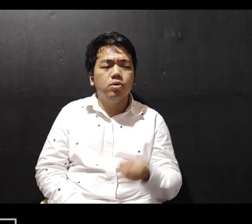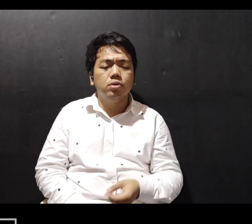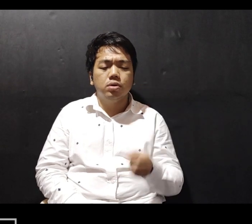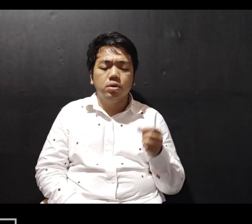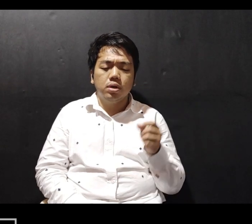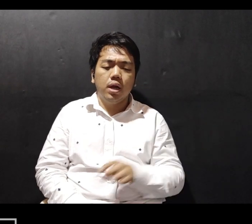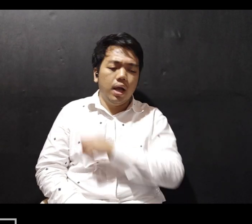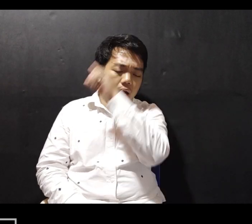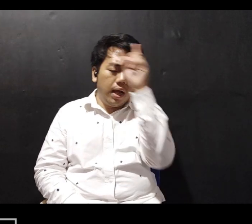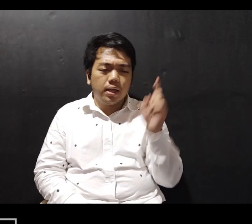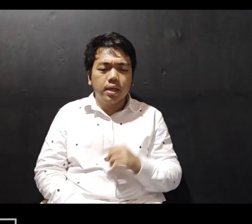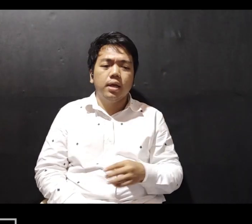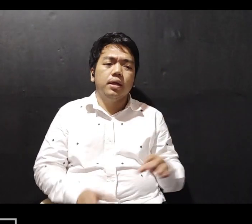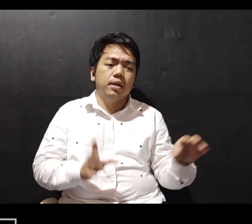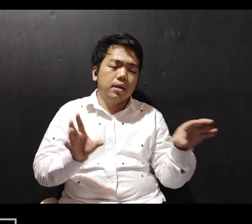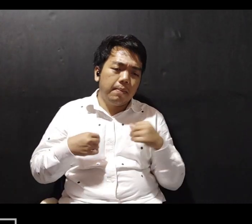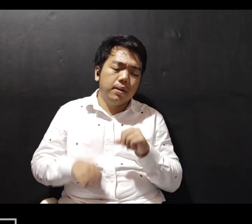banyak orang makan bambu.